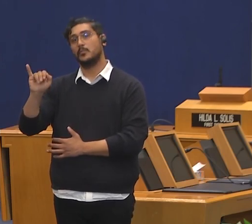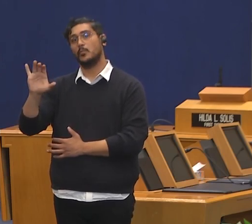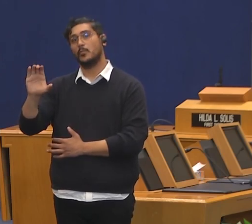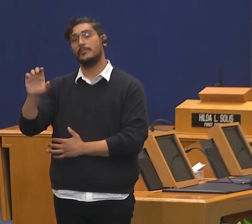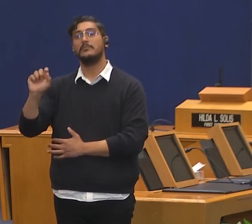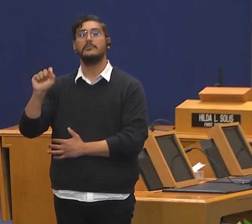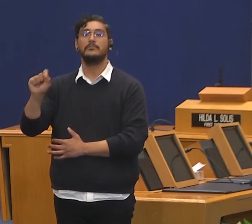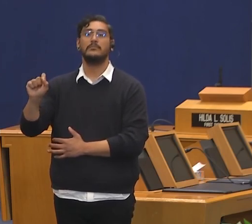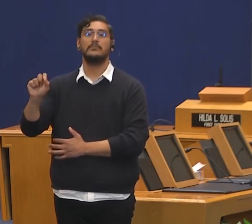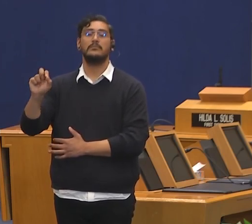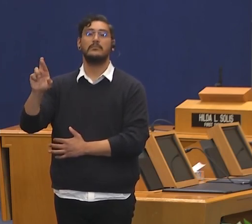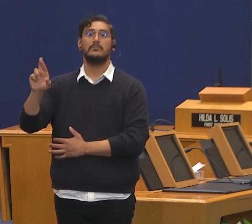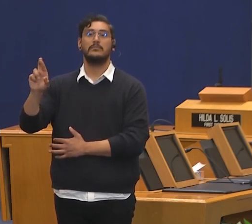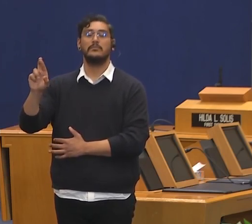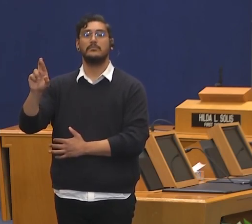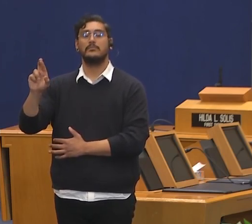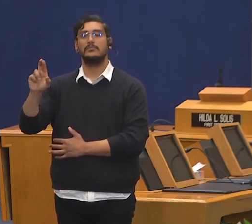phfewic.org.